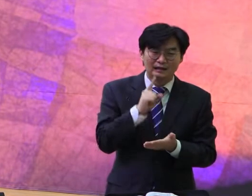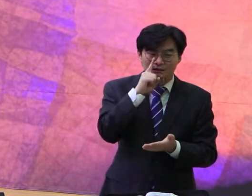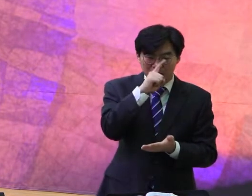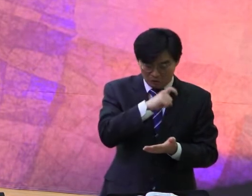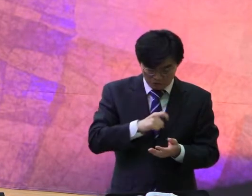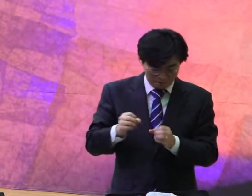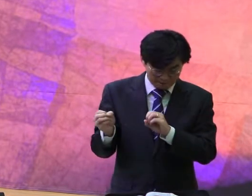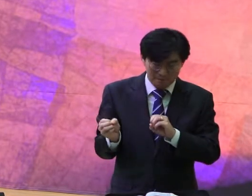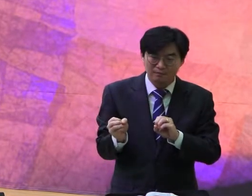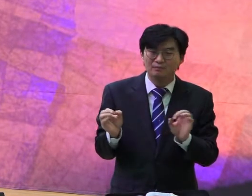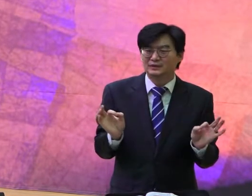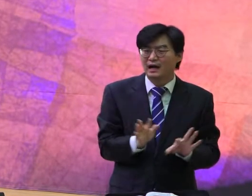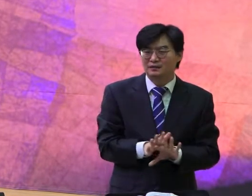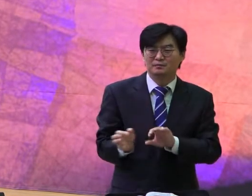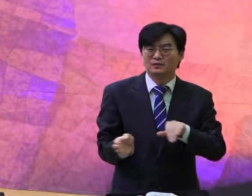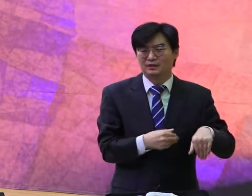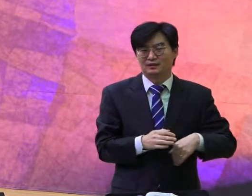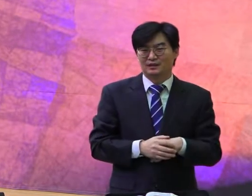드러나고